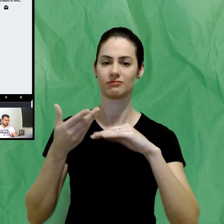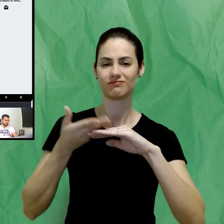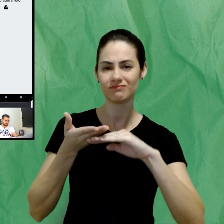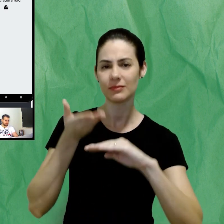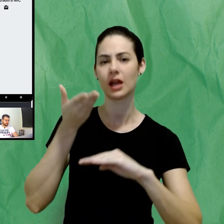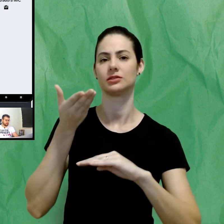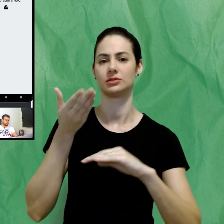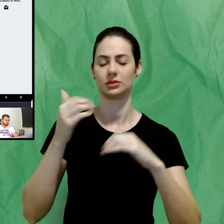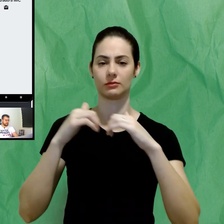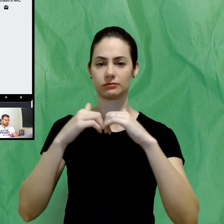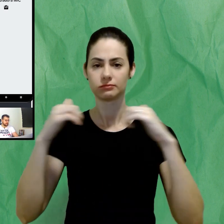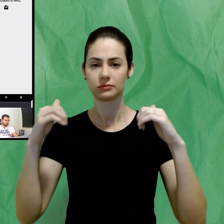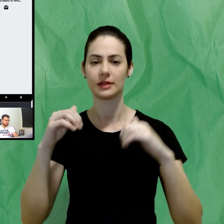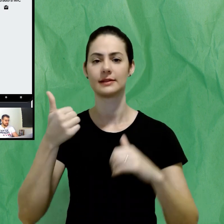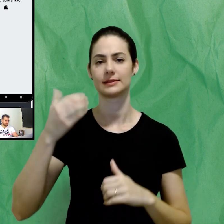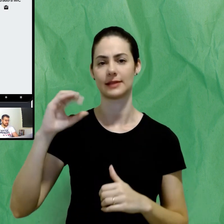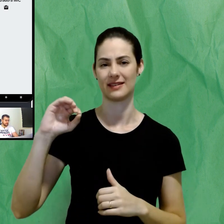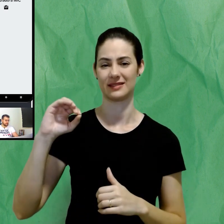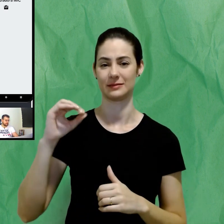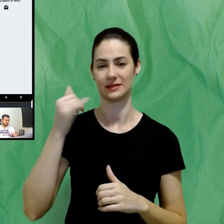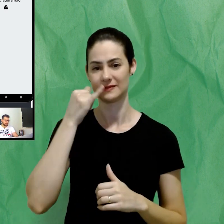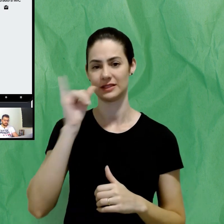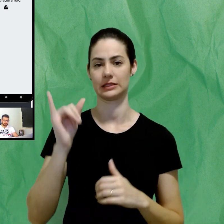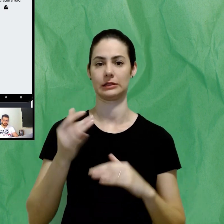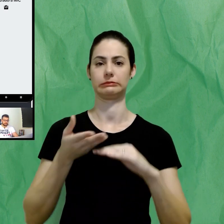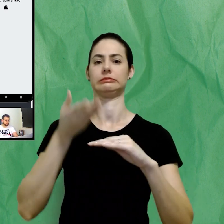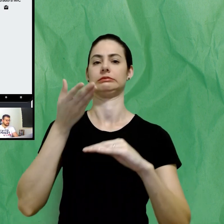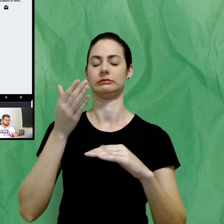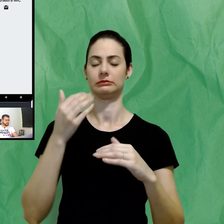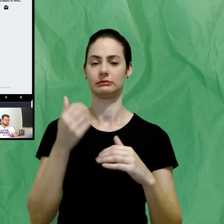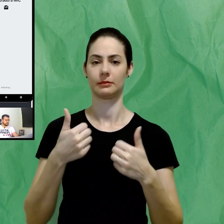né, que é para o nosso ícone, de 10, para não ficar em cima dele.